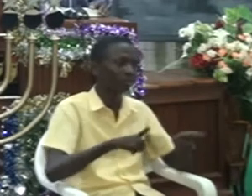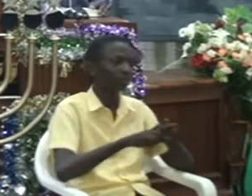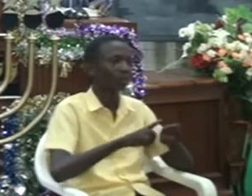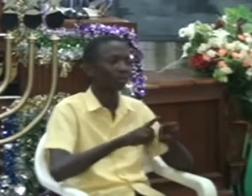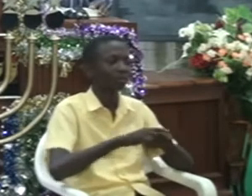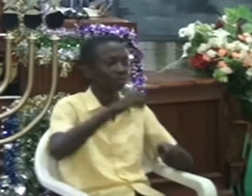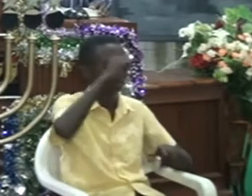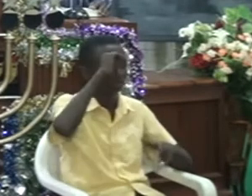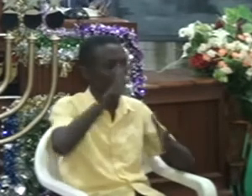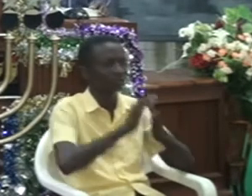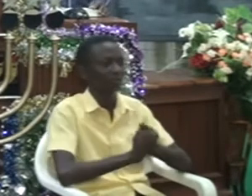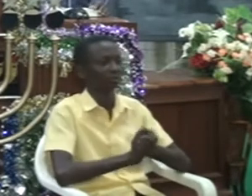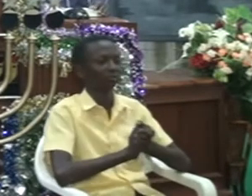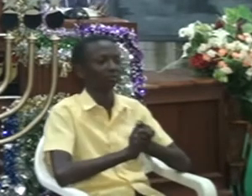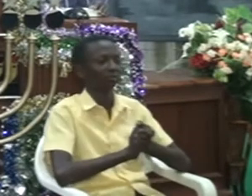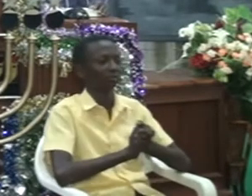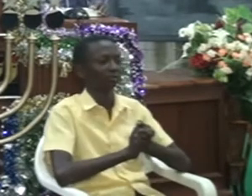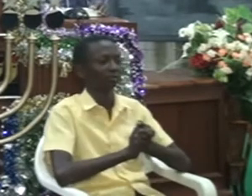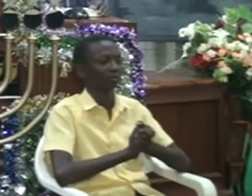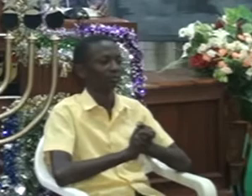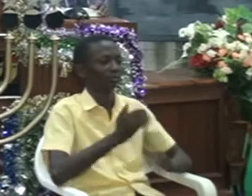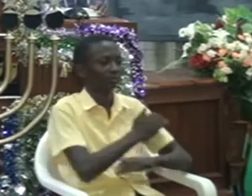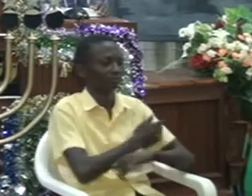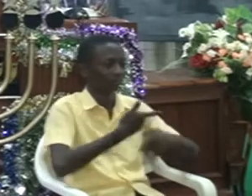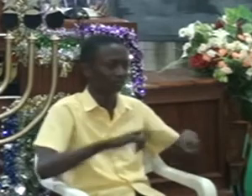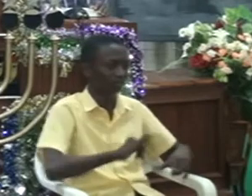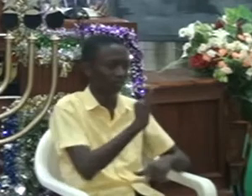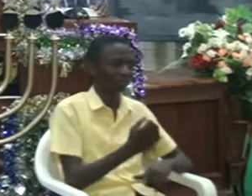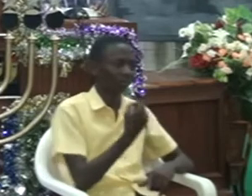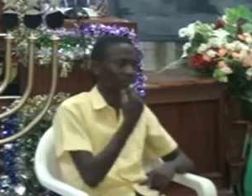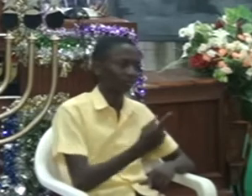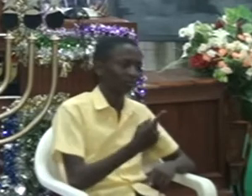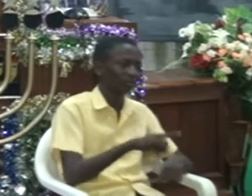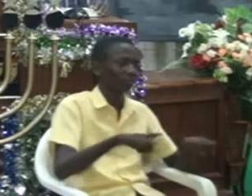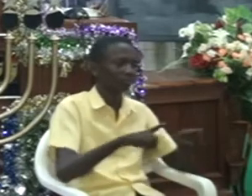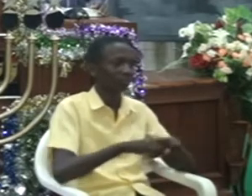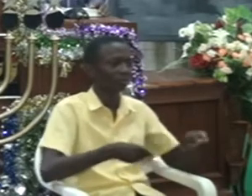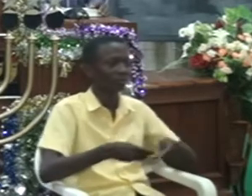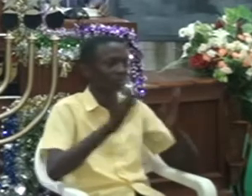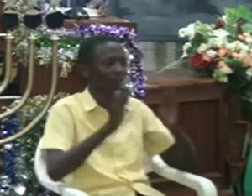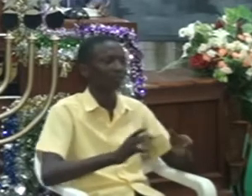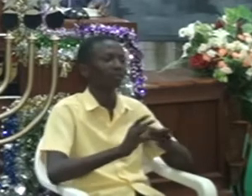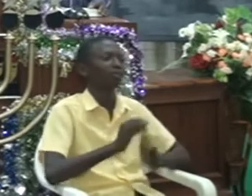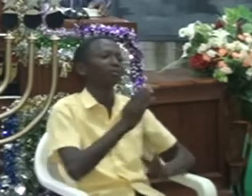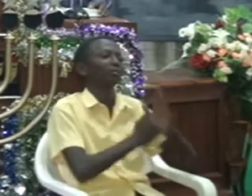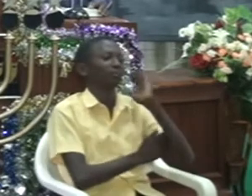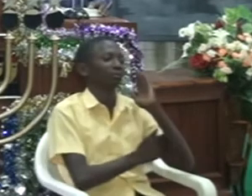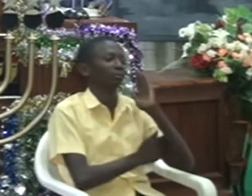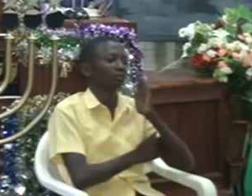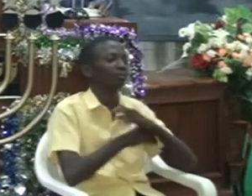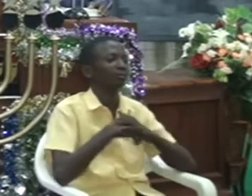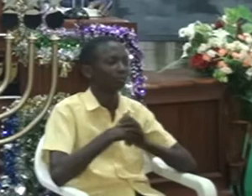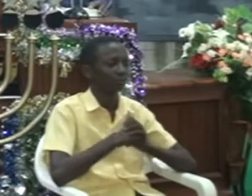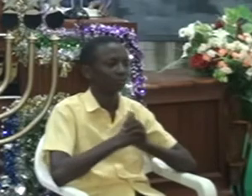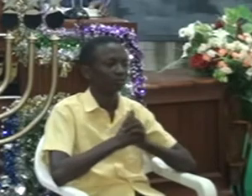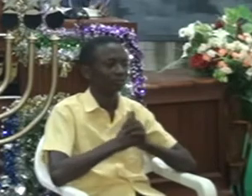mimi nasema kama vile bwana. Et quand je parle comme serviteur de Dieu. Na wakati mimi nasema kama